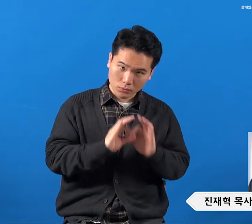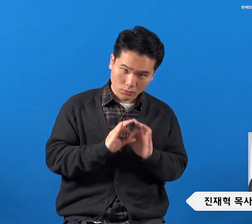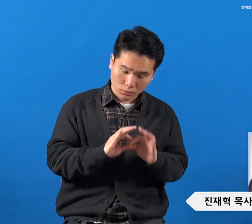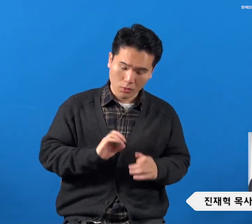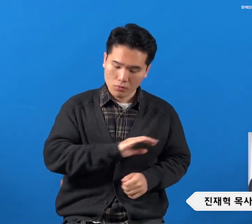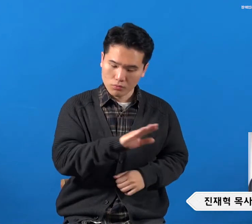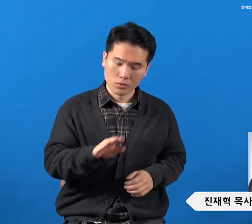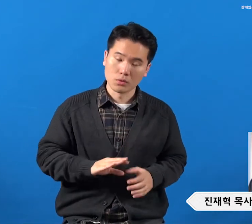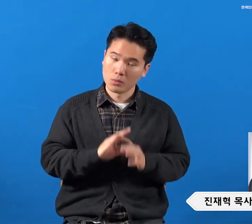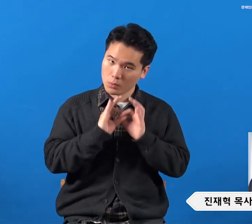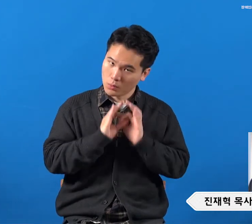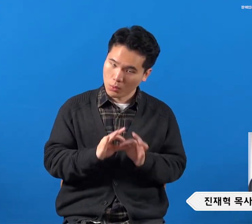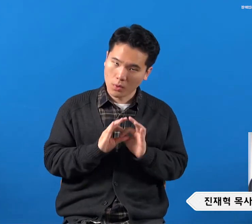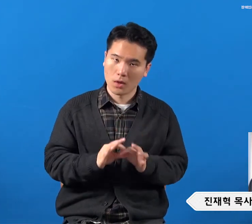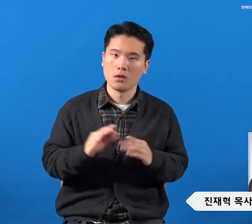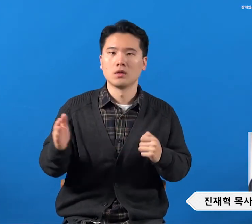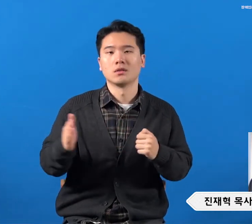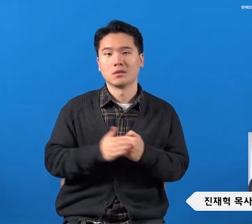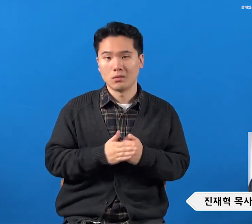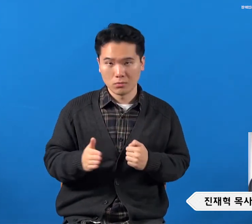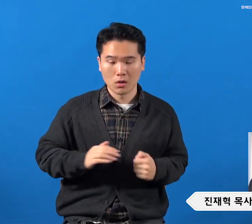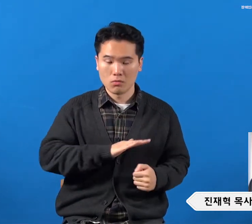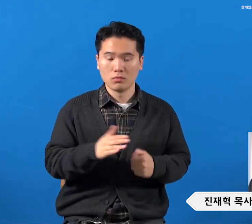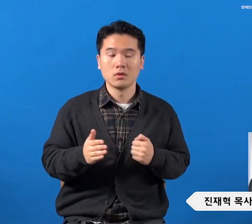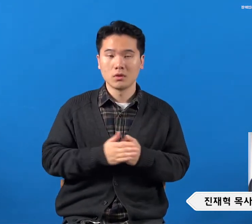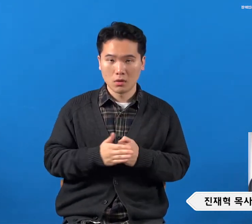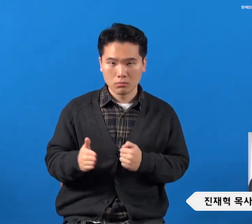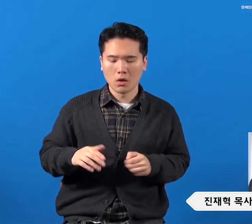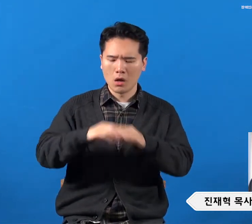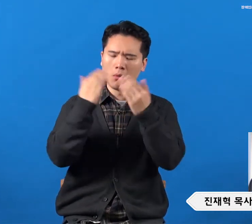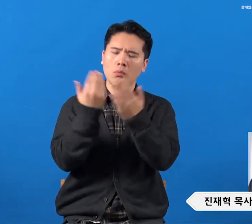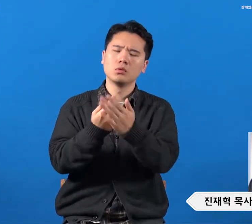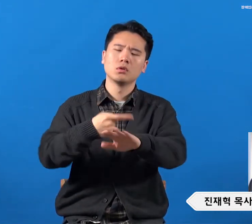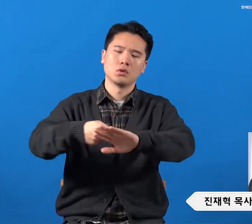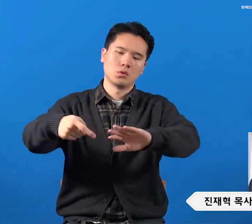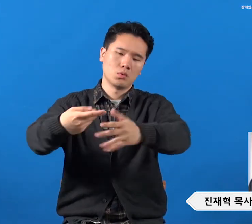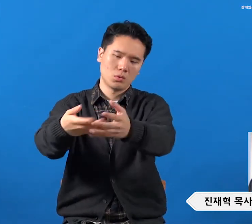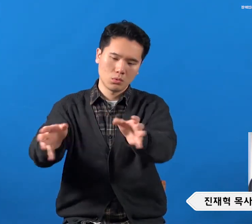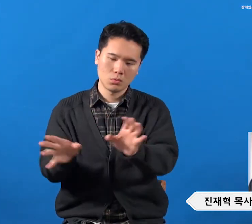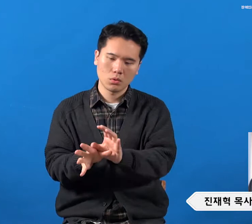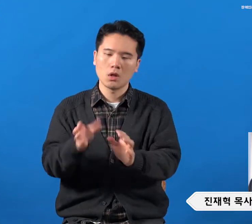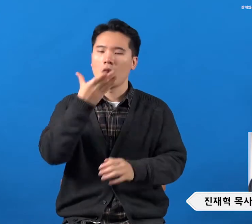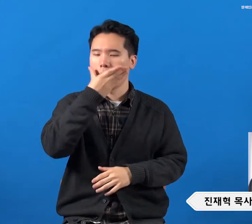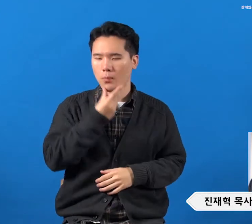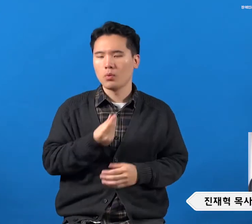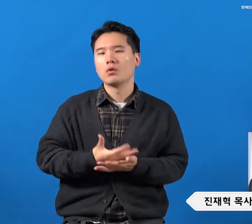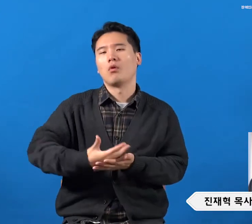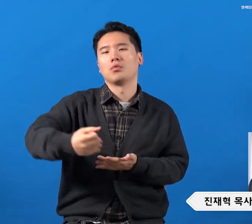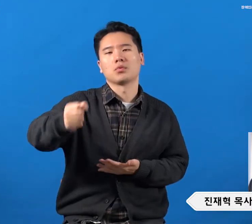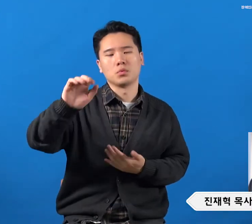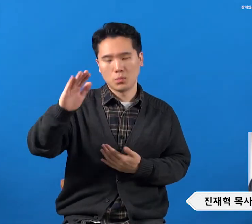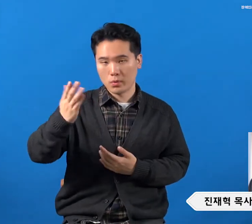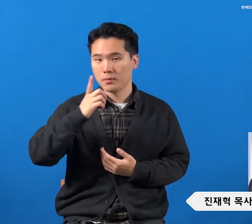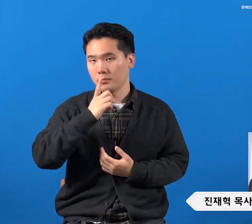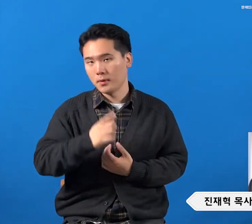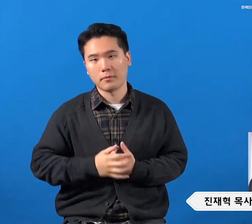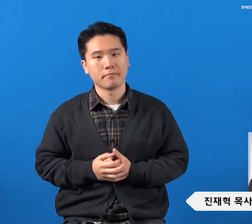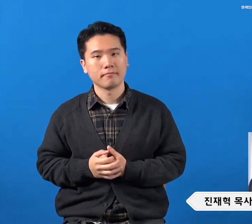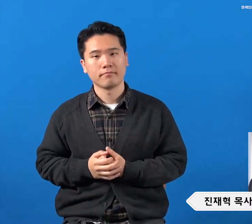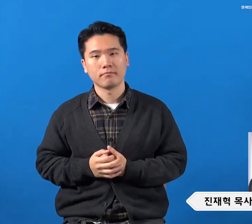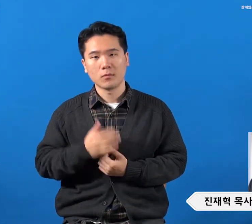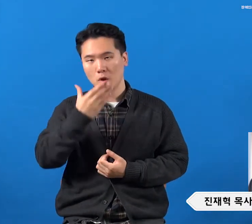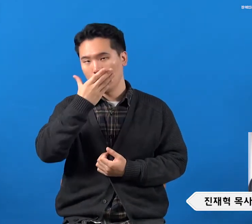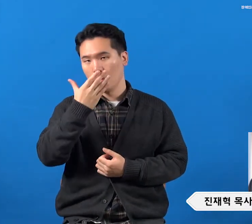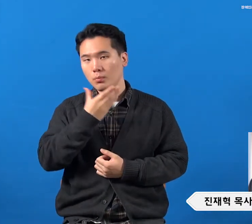말미암아, 우리를 통하여, 우리로 인하여 모든 족속이 복을 받을 것이다 라고 말씀하시며,